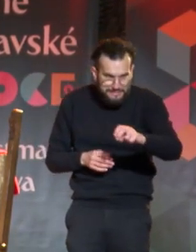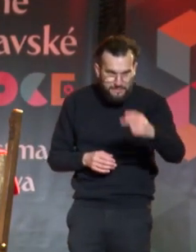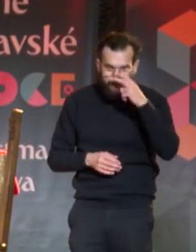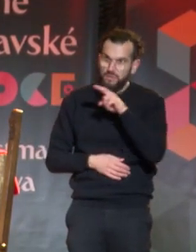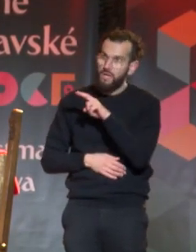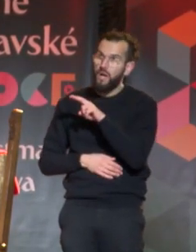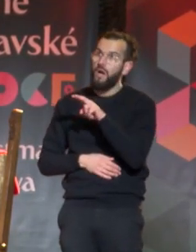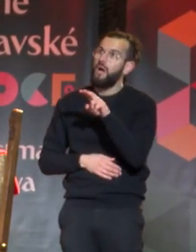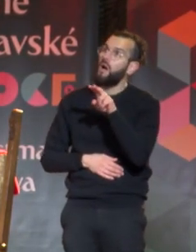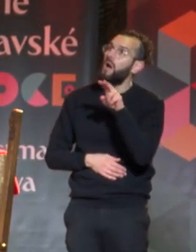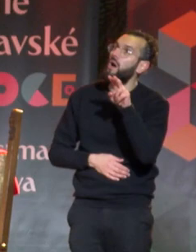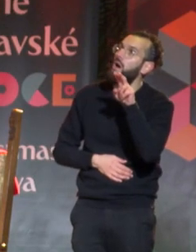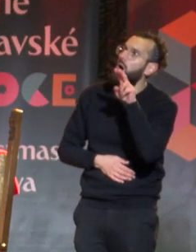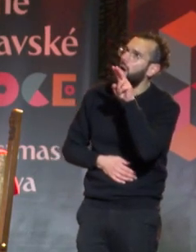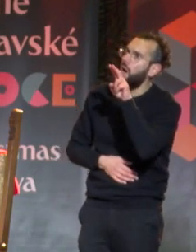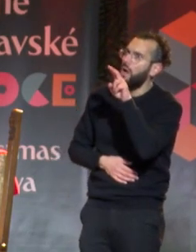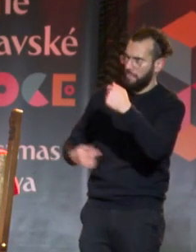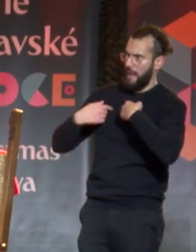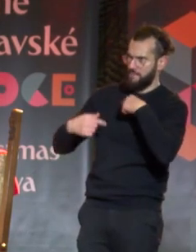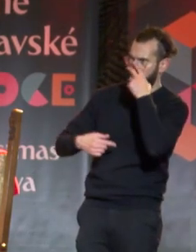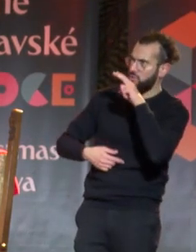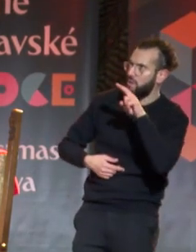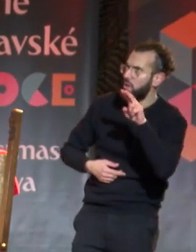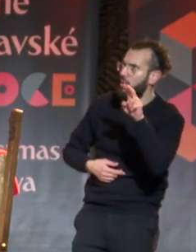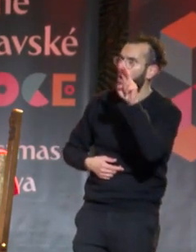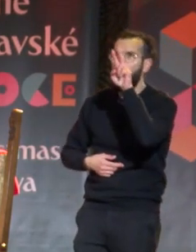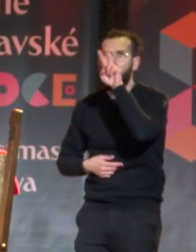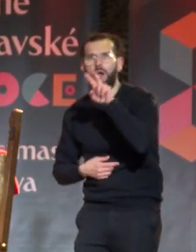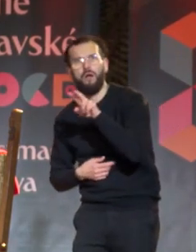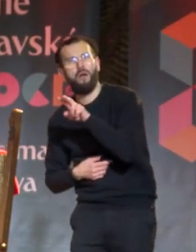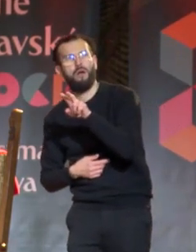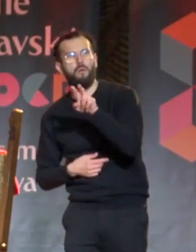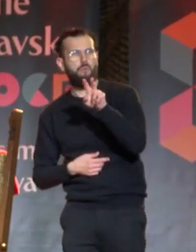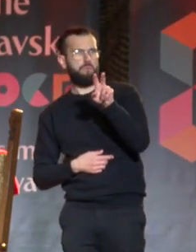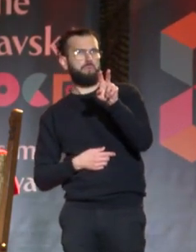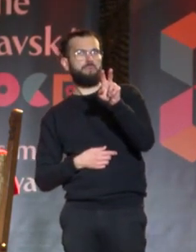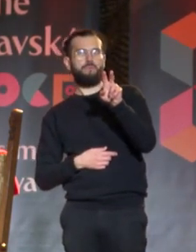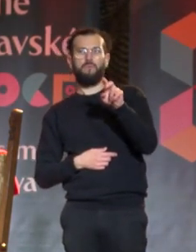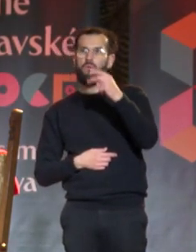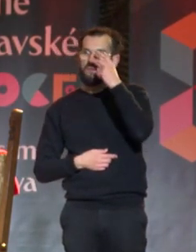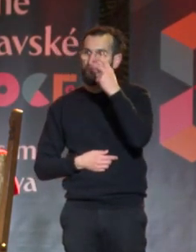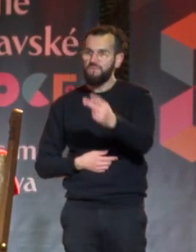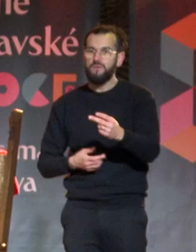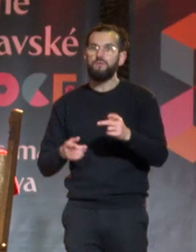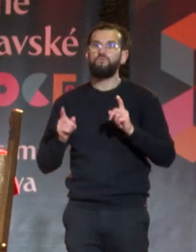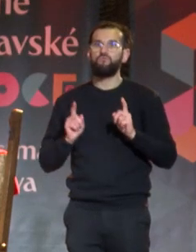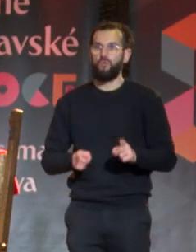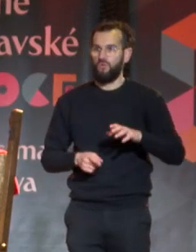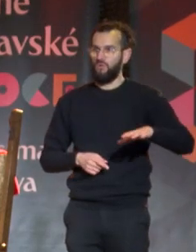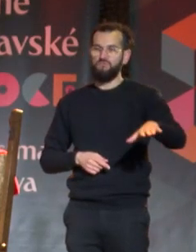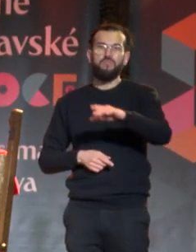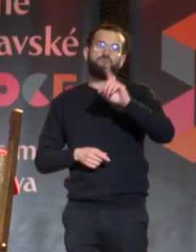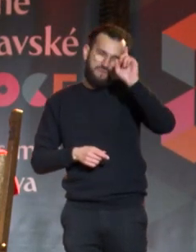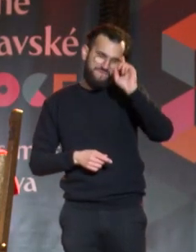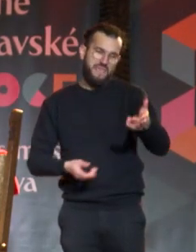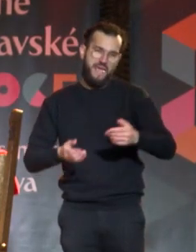zo všetkých strán ako nejaký múzejný exponát. Pritom vidí len to, čo v tomto dome všetci